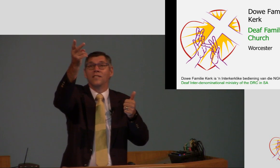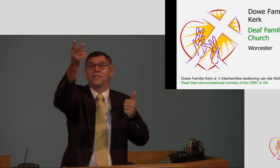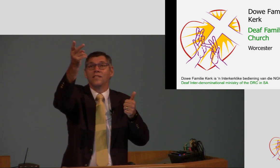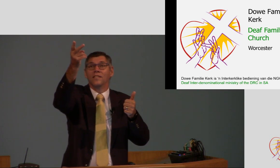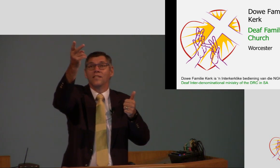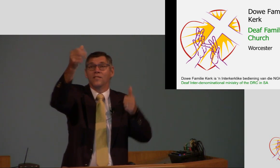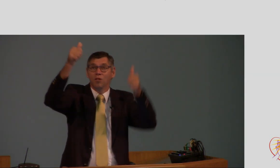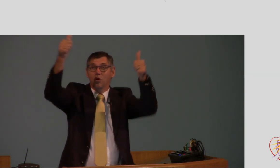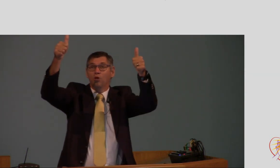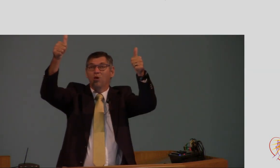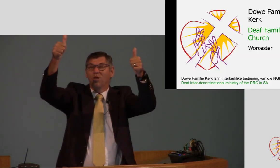Goed.